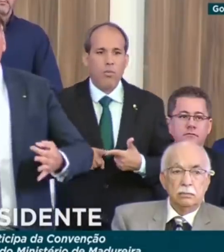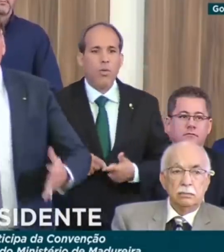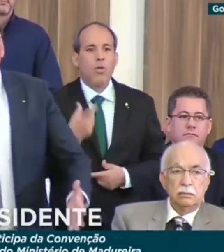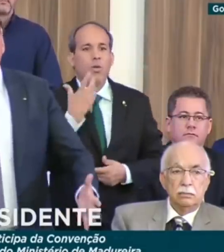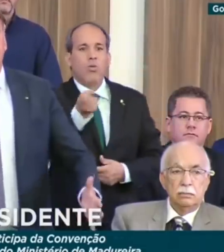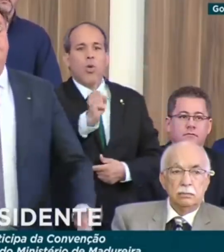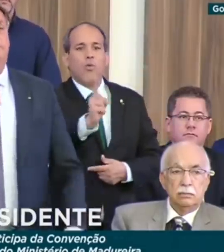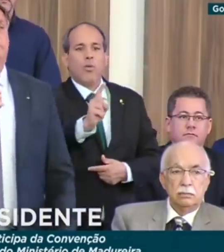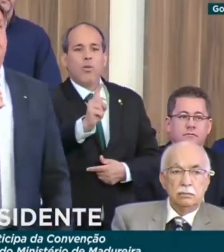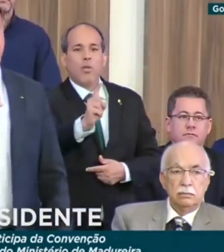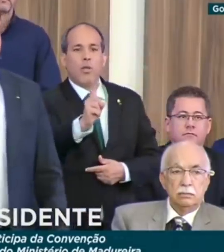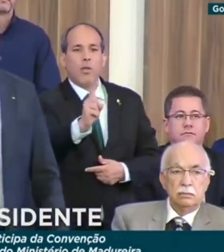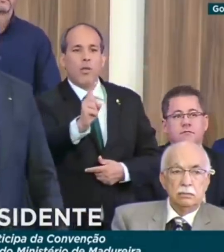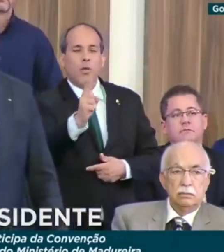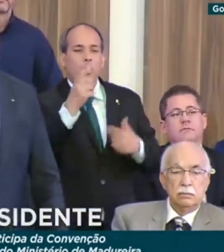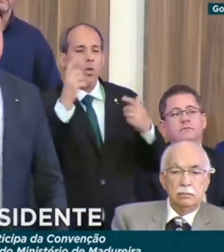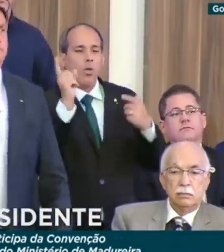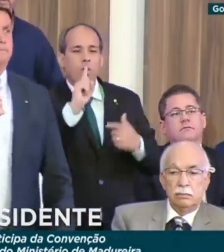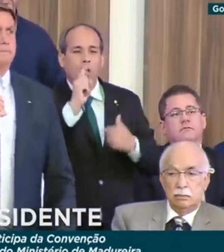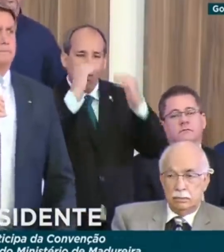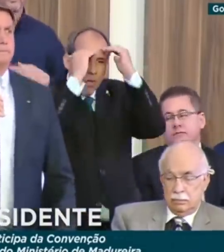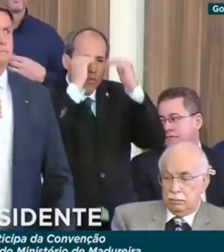vou cumprir.